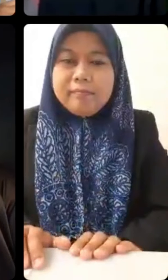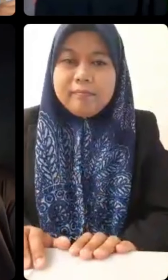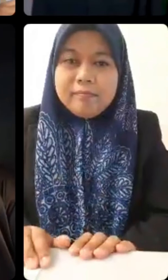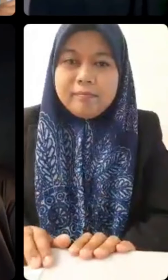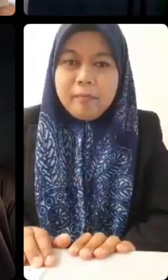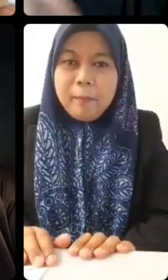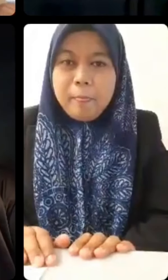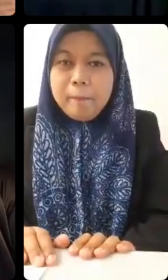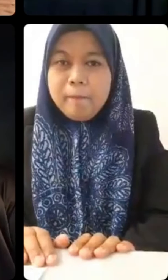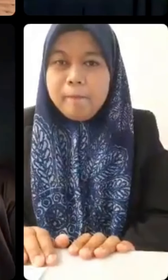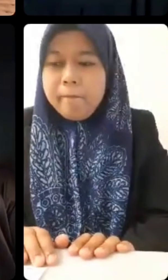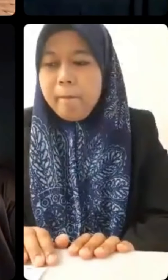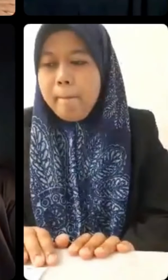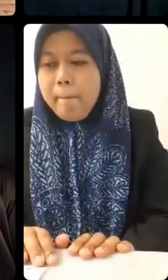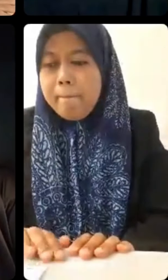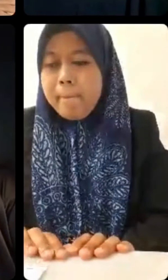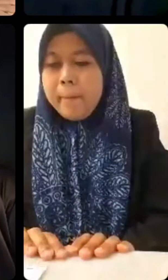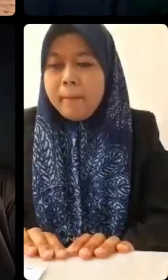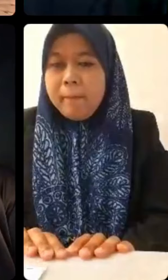Itu soalan saya.